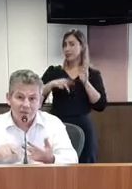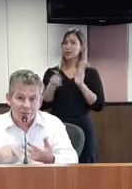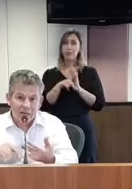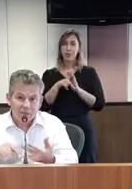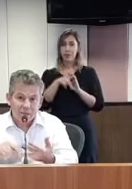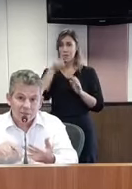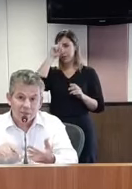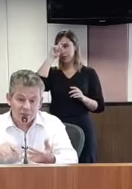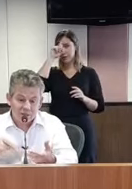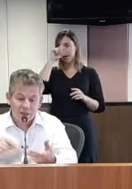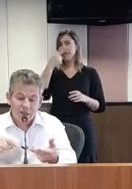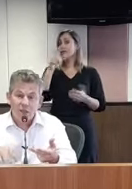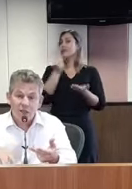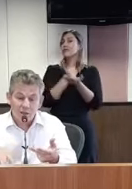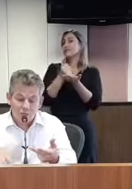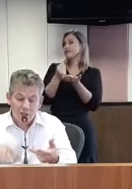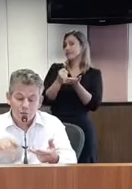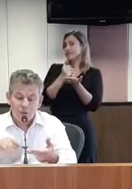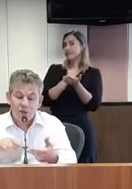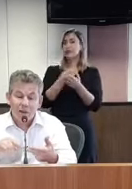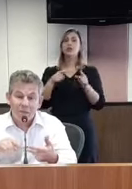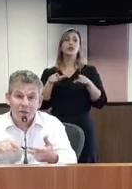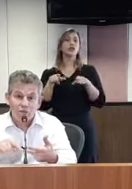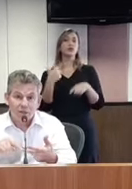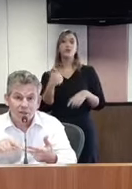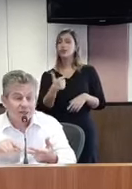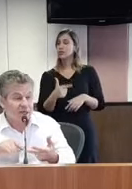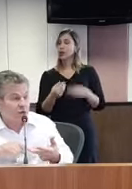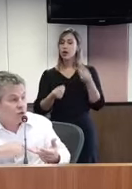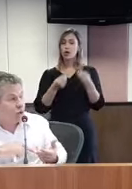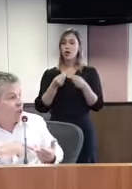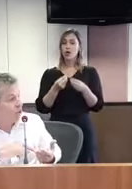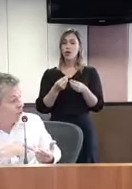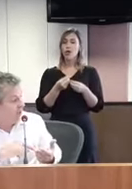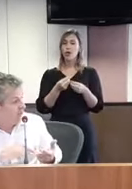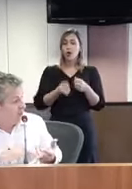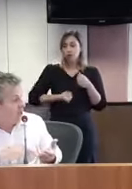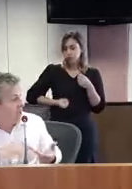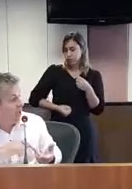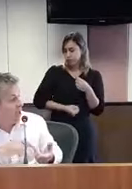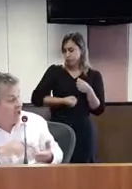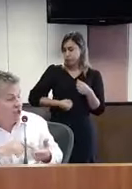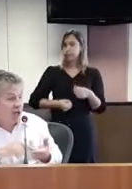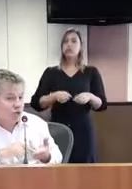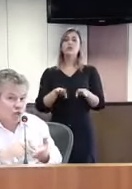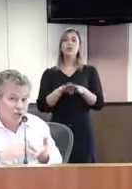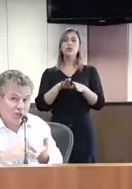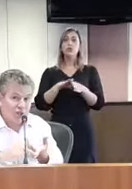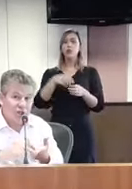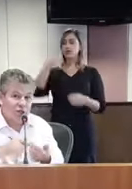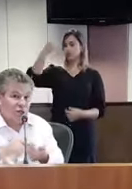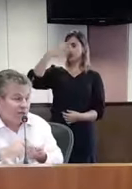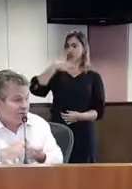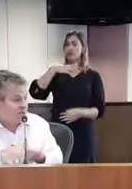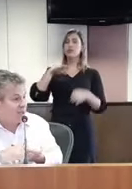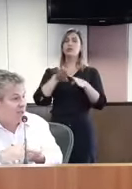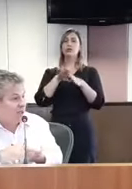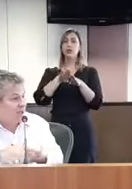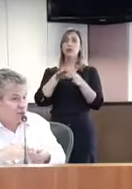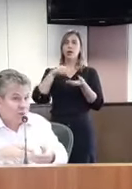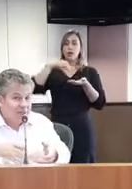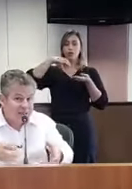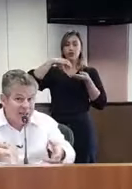tem uma farmácia que precisa, não tem os equipamentos necessários de ultrassonografia, de raio-x, de